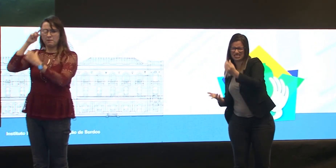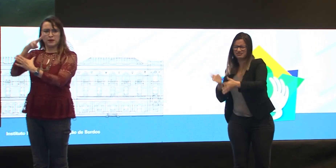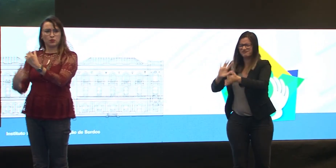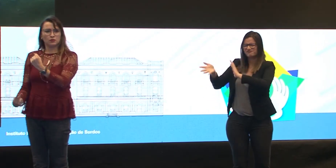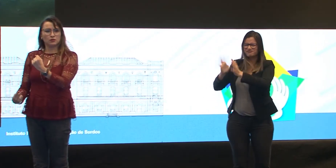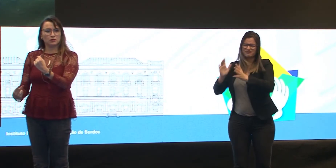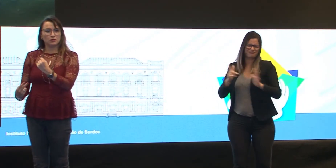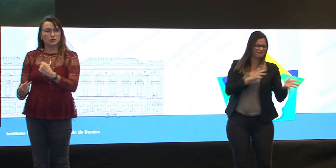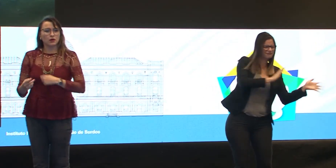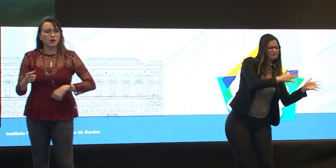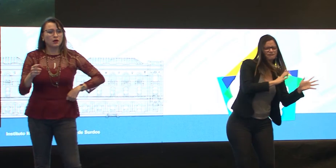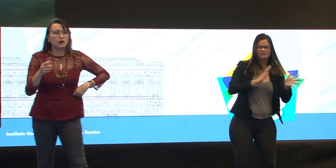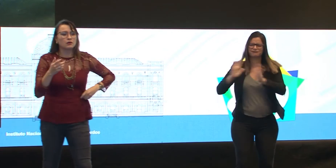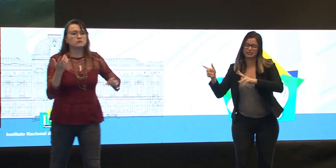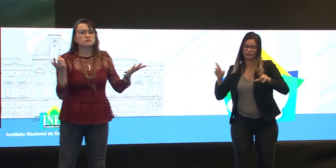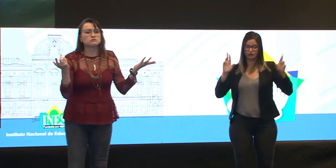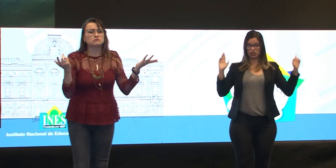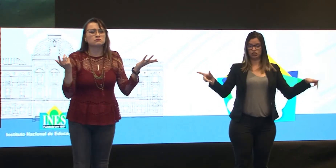Rio de Janeiro.